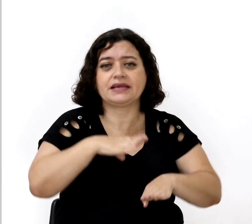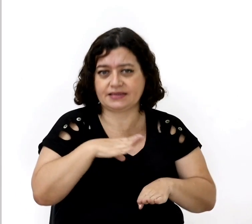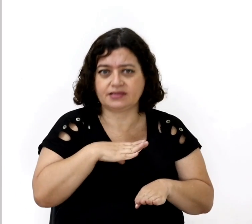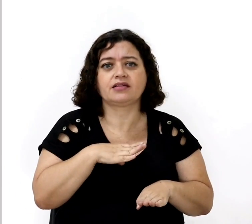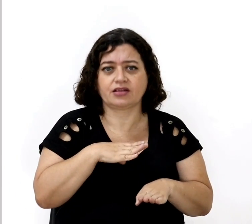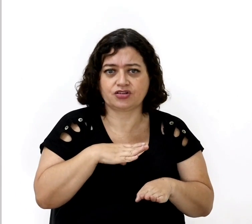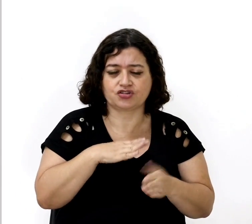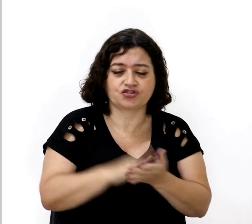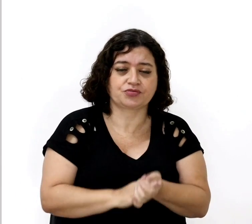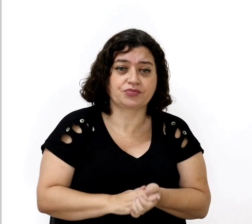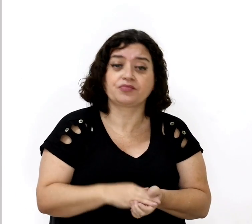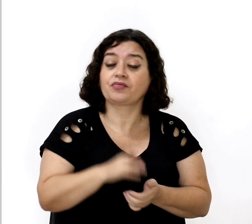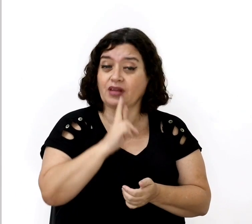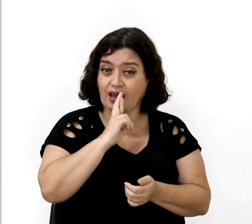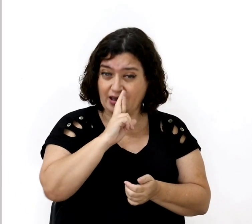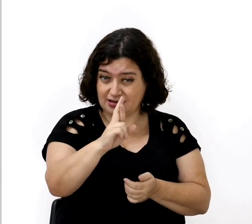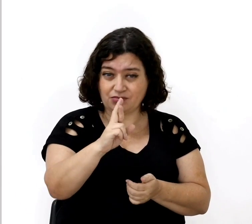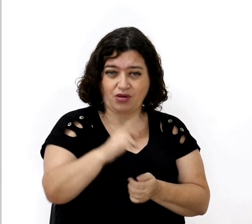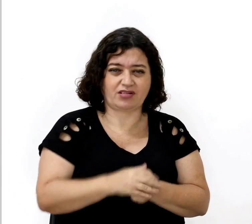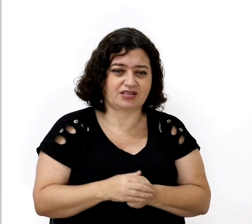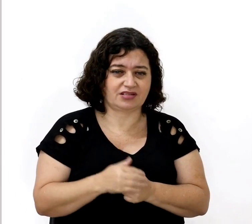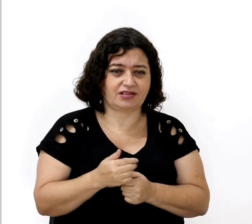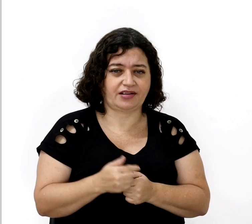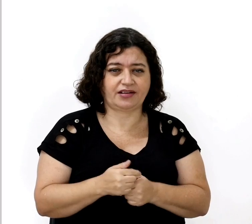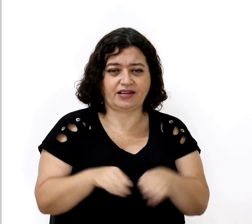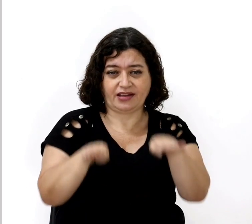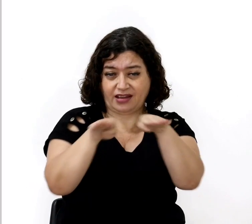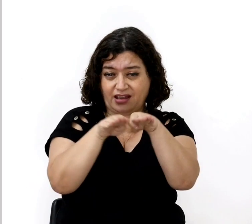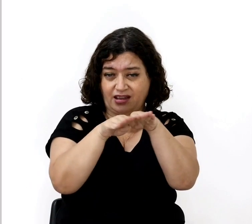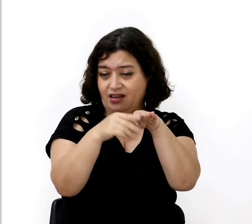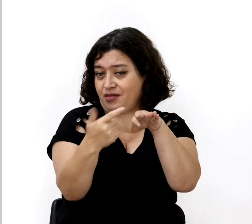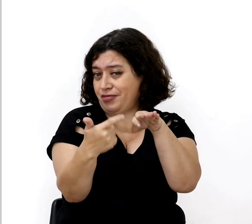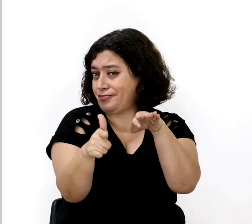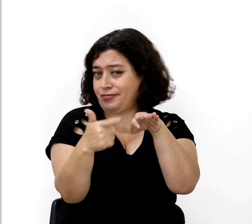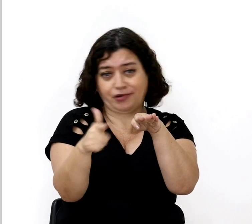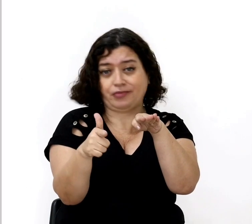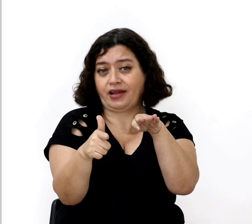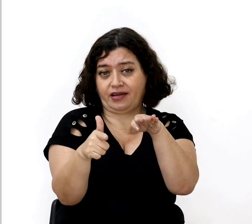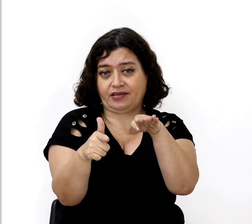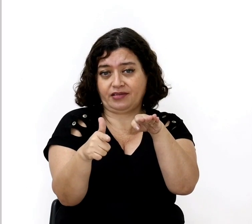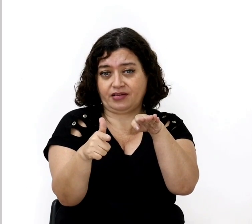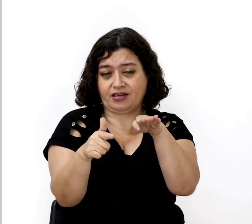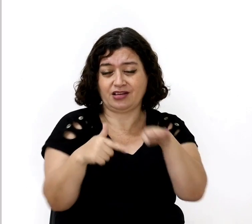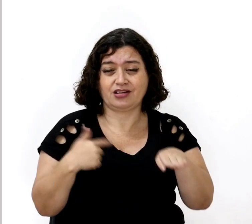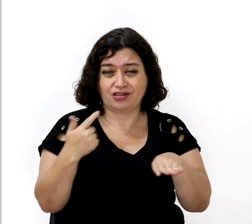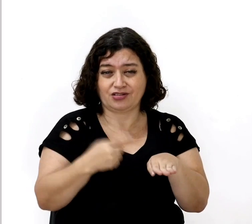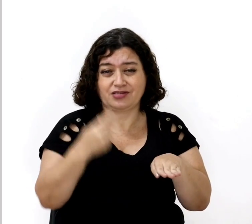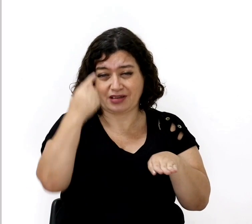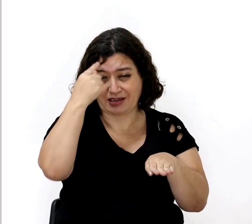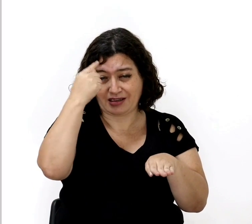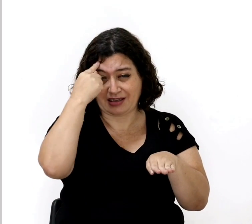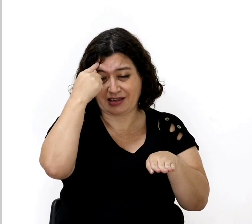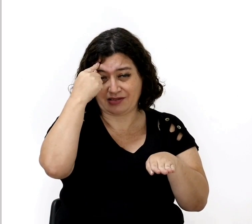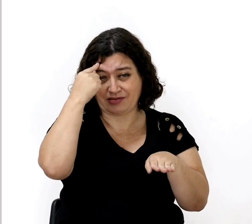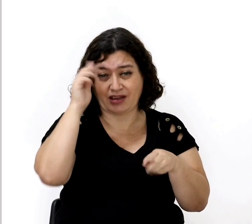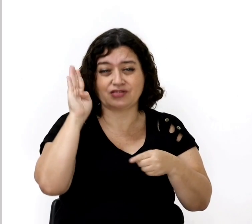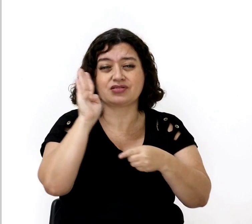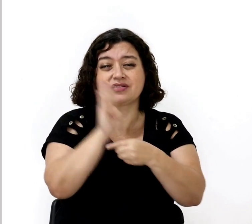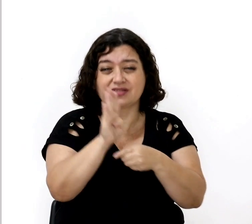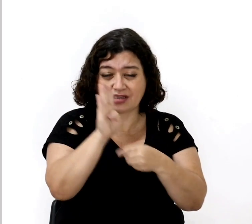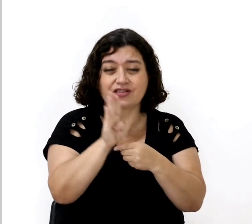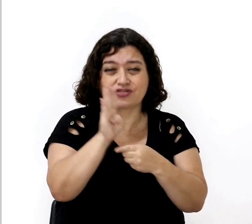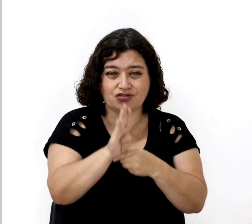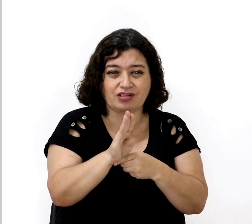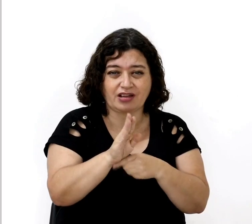Então, a resposta aqui, ao meu ver, não há esse equilíbrio, a gente deve buscar. Acho que a reflexão aqui seguinte vai nos